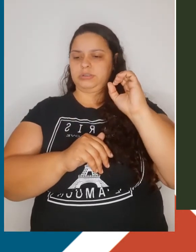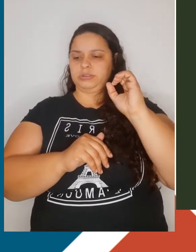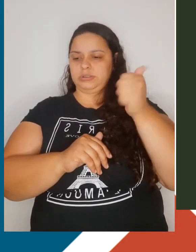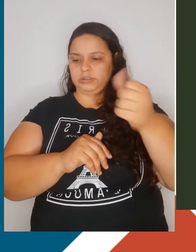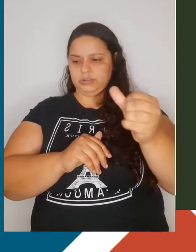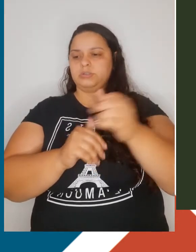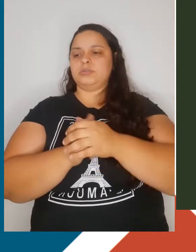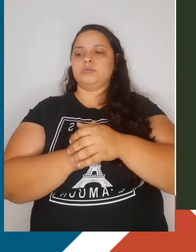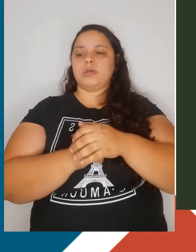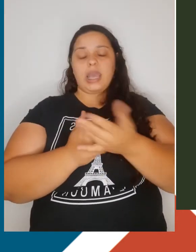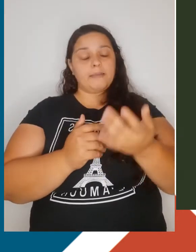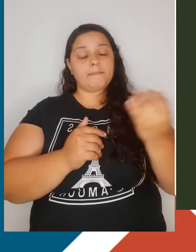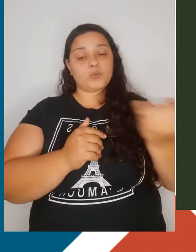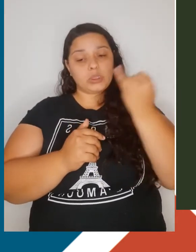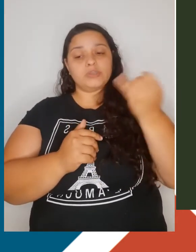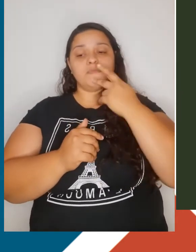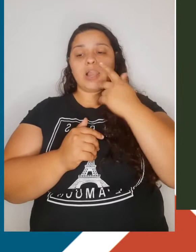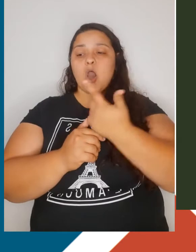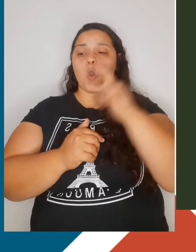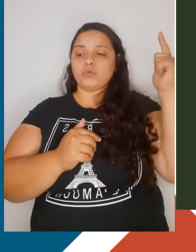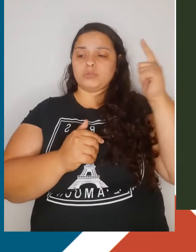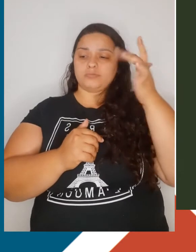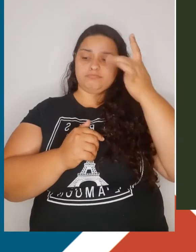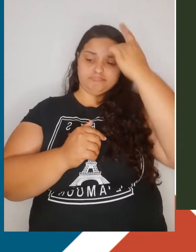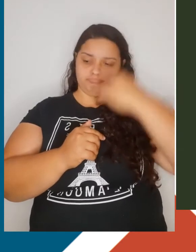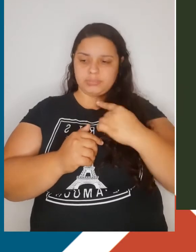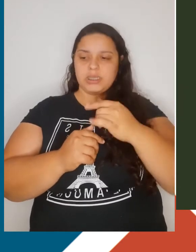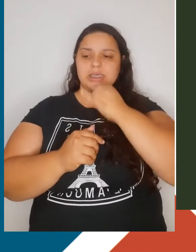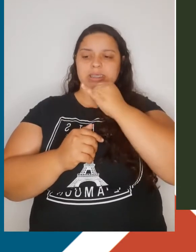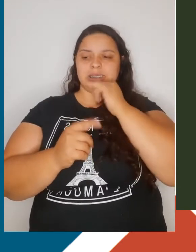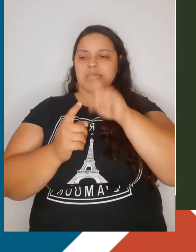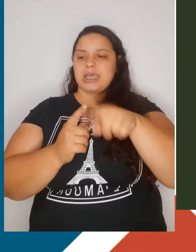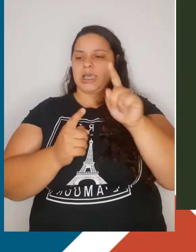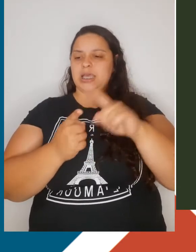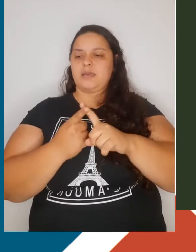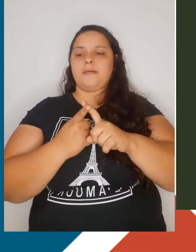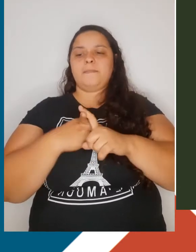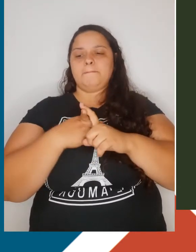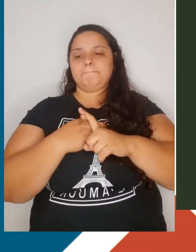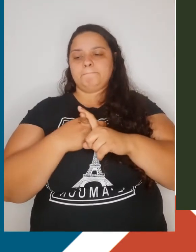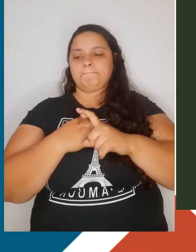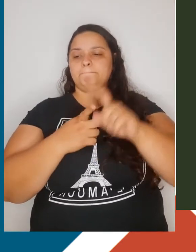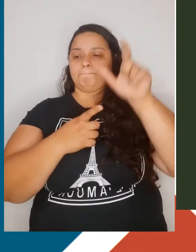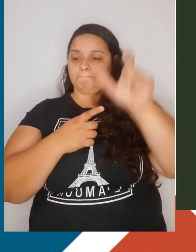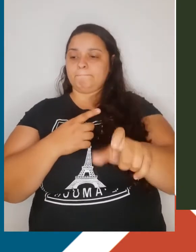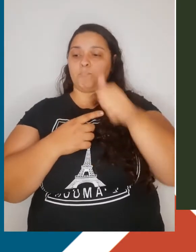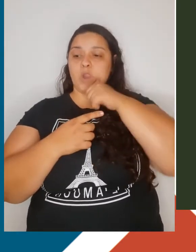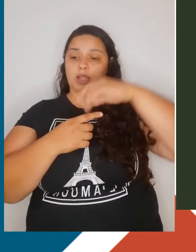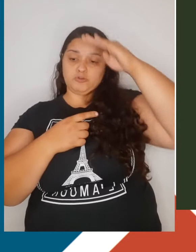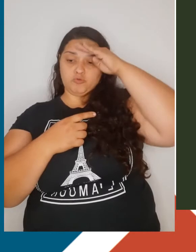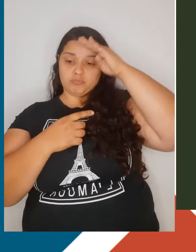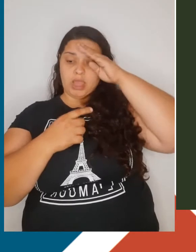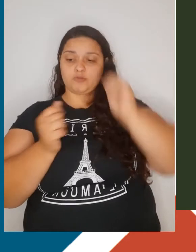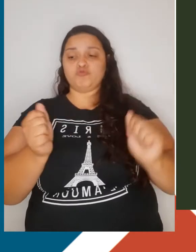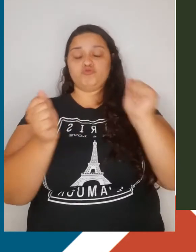e Dessalines, gostaríamos de destacar aqui a participação de outras personagens, como é o caso de Marie-Jeanne